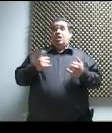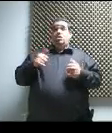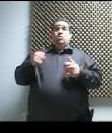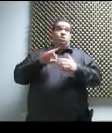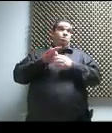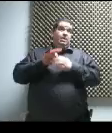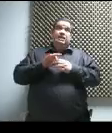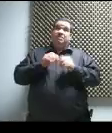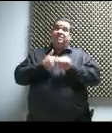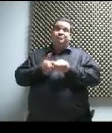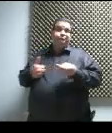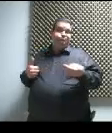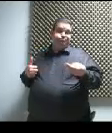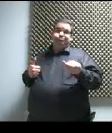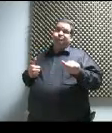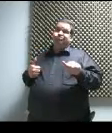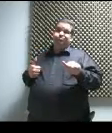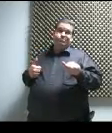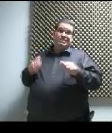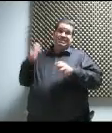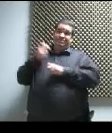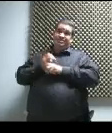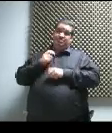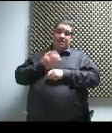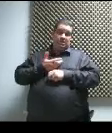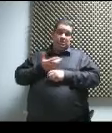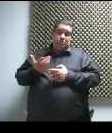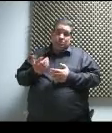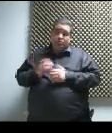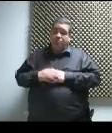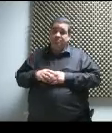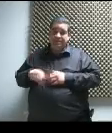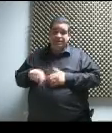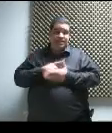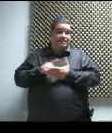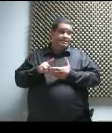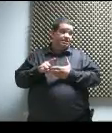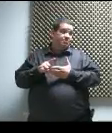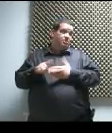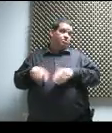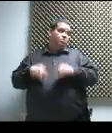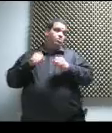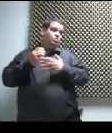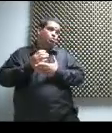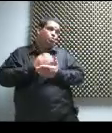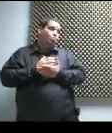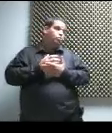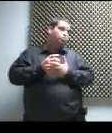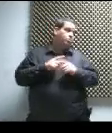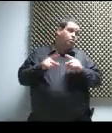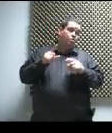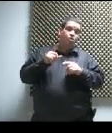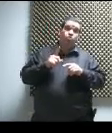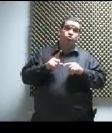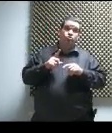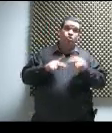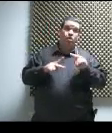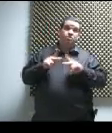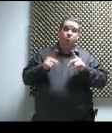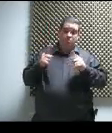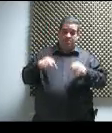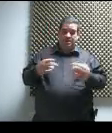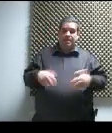se quedaron atrás. Porque es difícil para nosotros. Esta semana yo voy a coger unos cursos, pero no todo el mundo puede venir a la isla